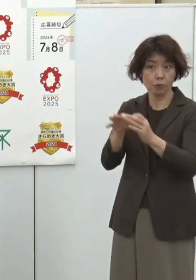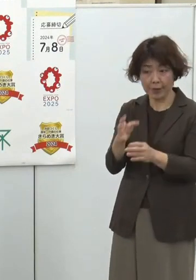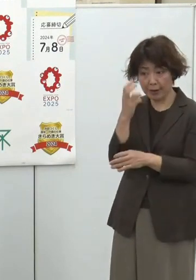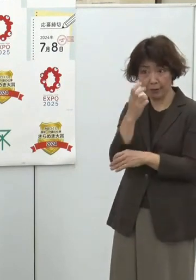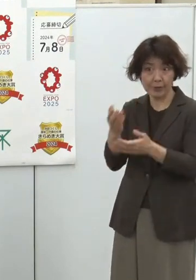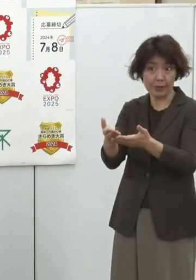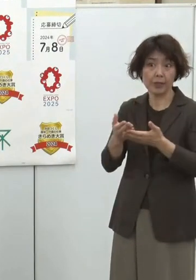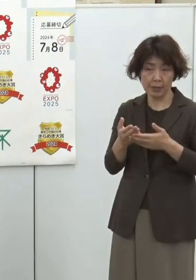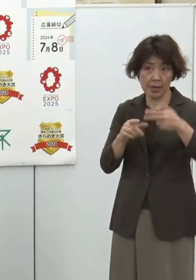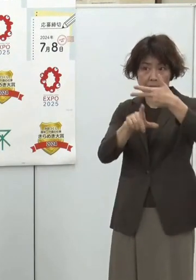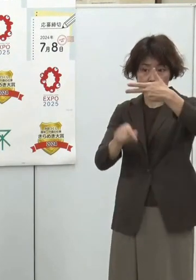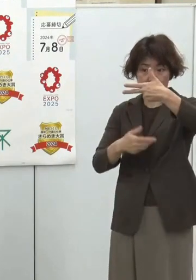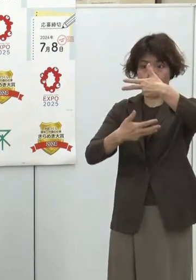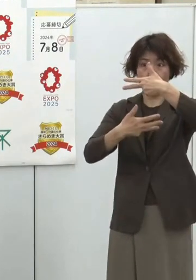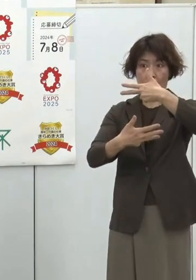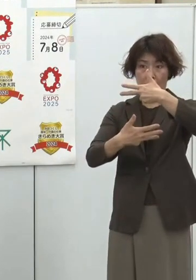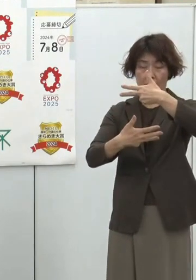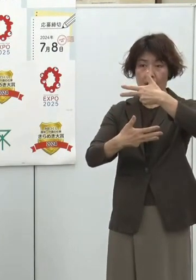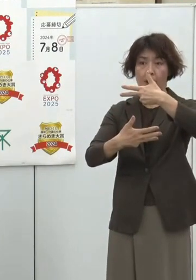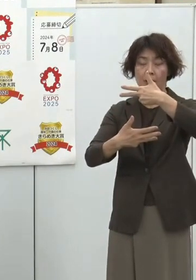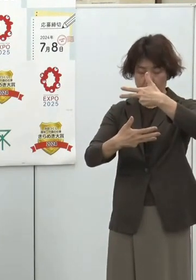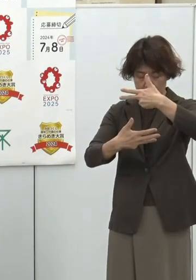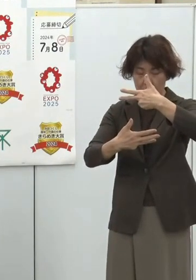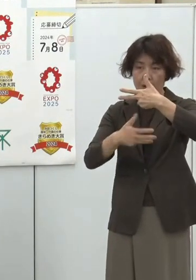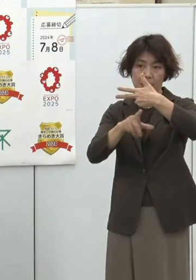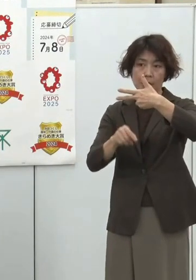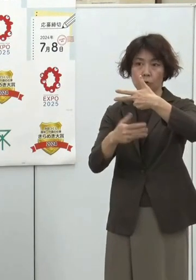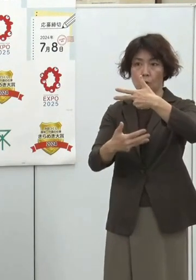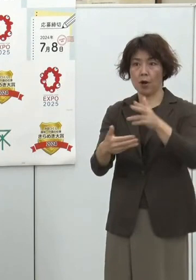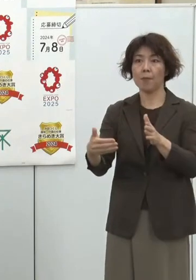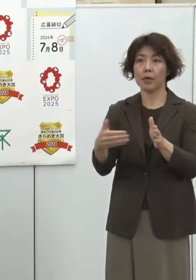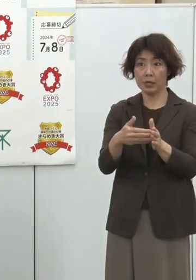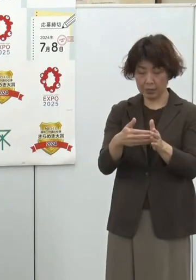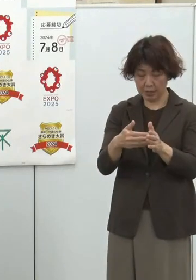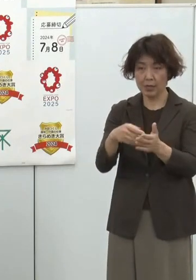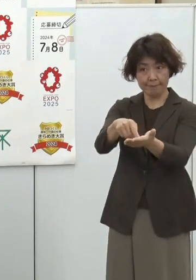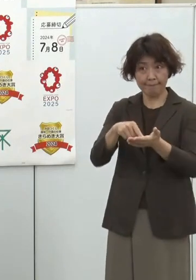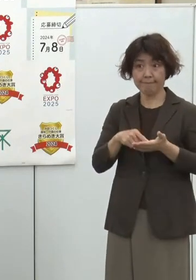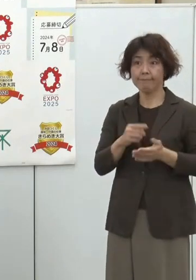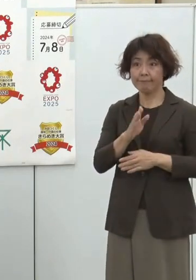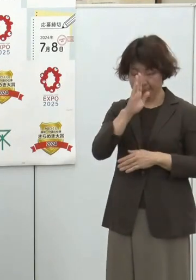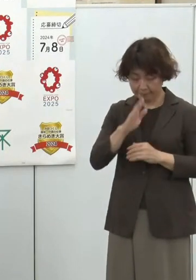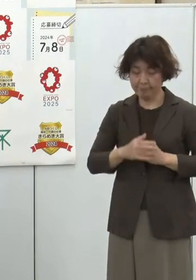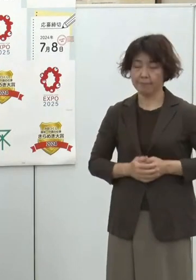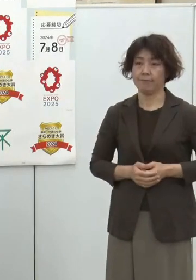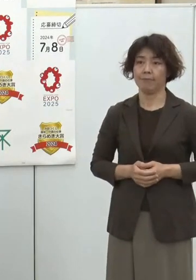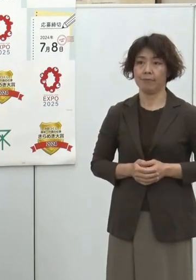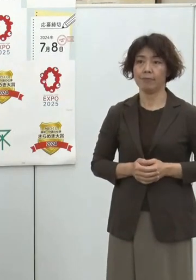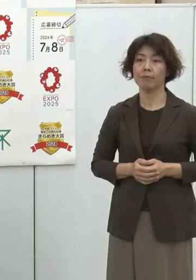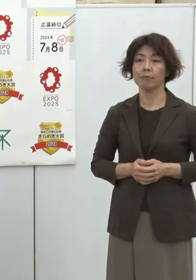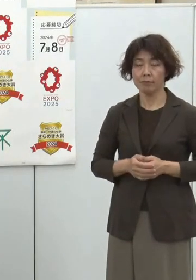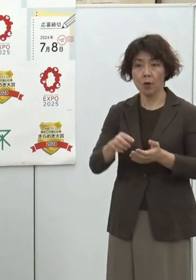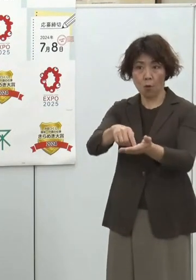の8日、7月の8日ですね、7月8日までにご応募いただけたらと思います。